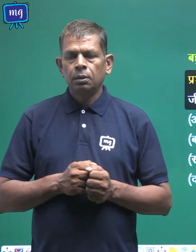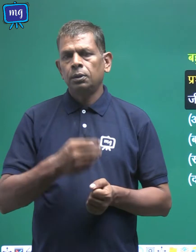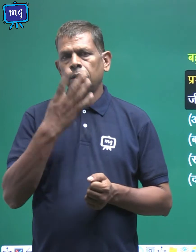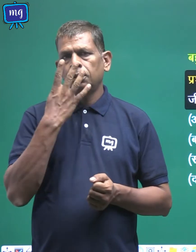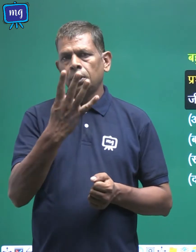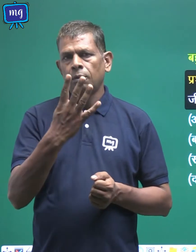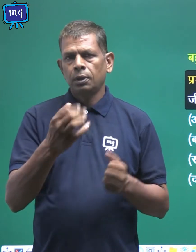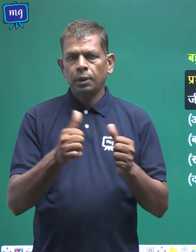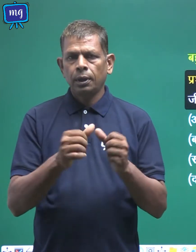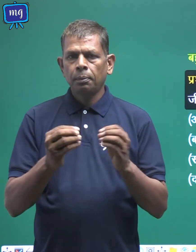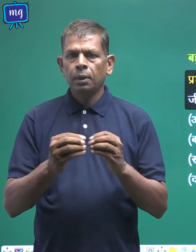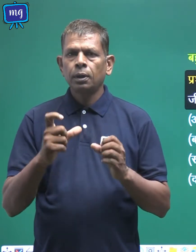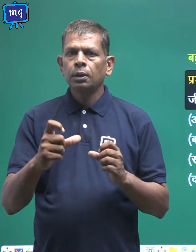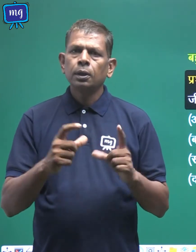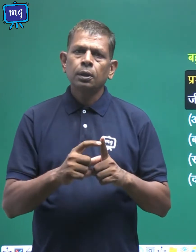4 विकल्प दिए गए हैं।